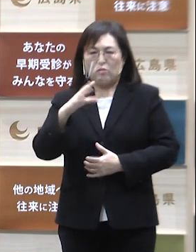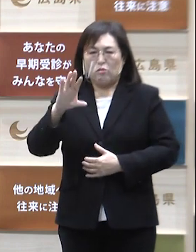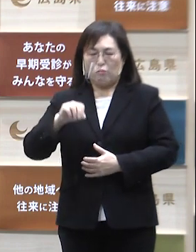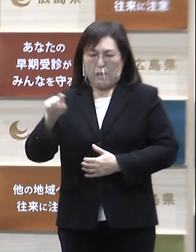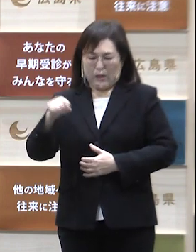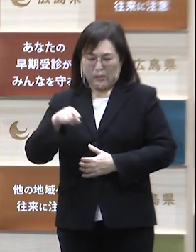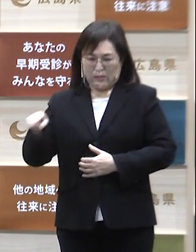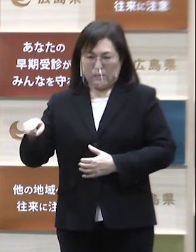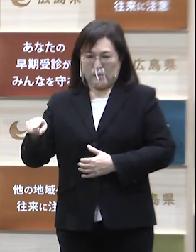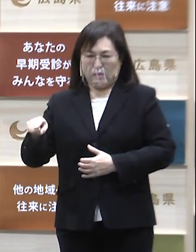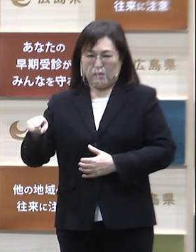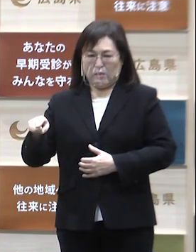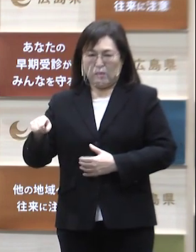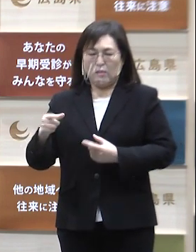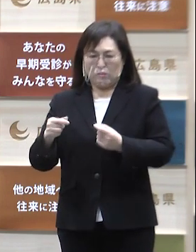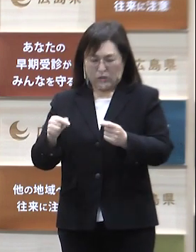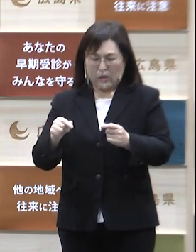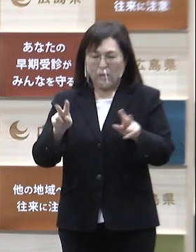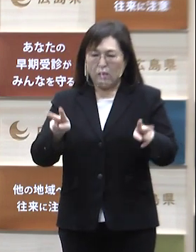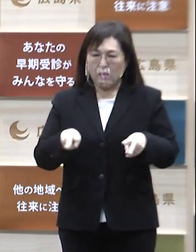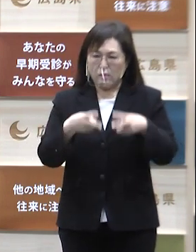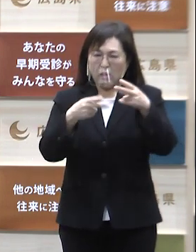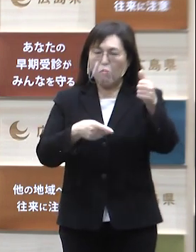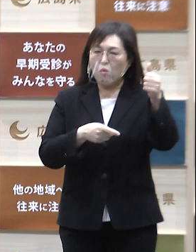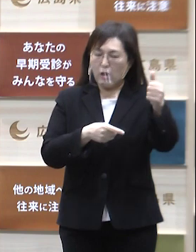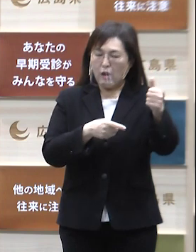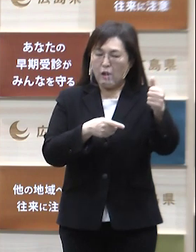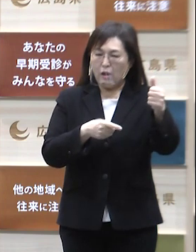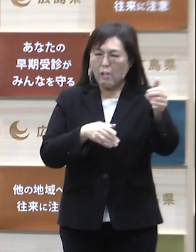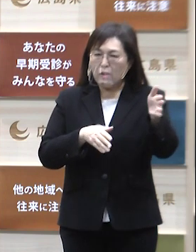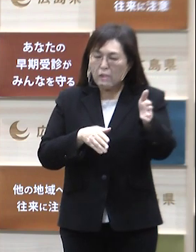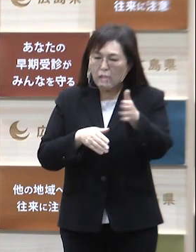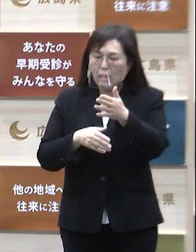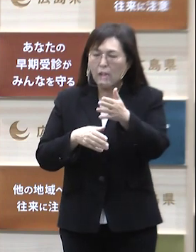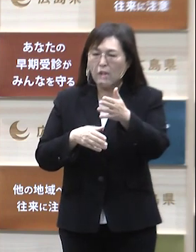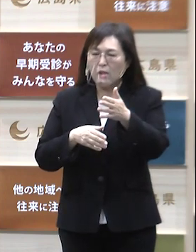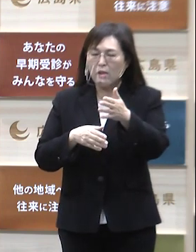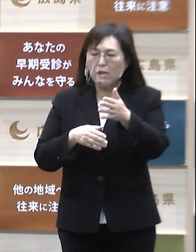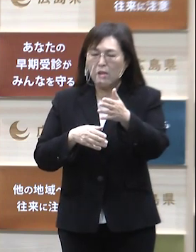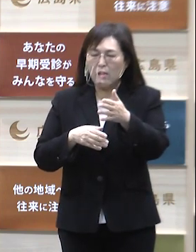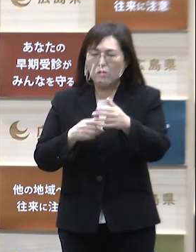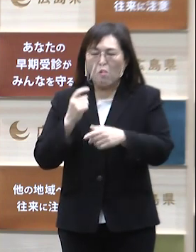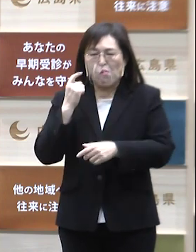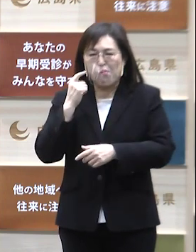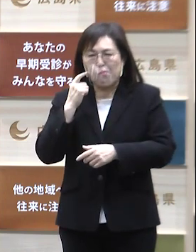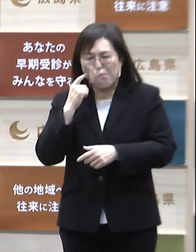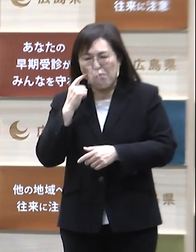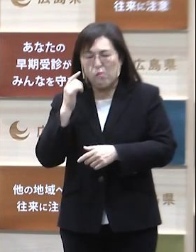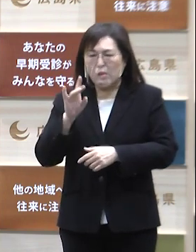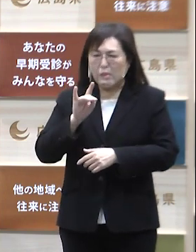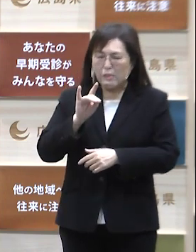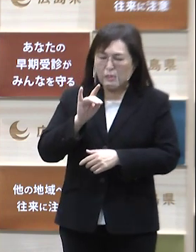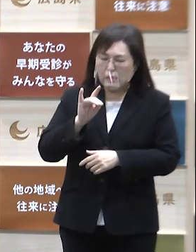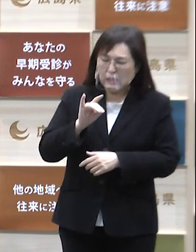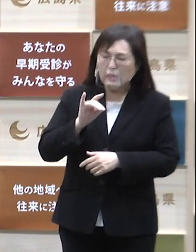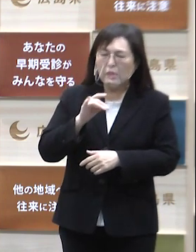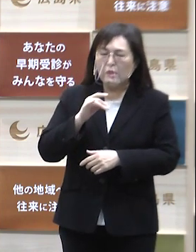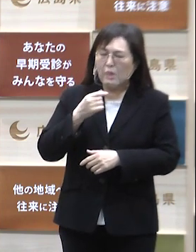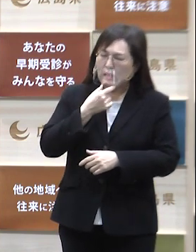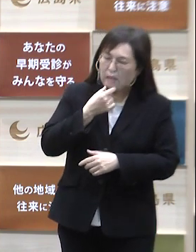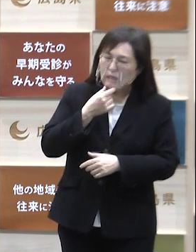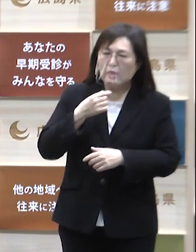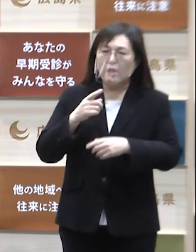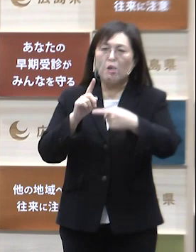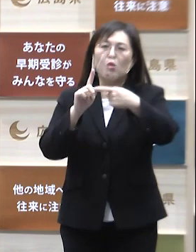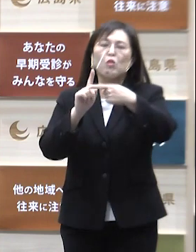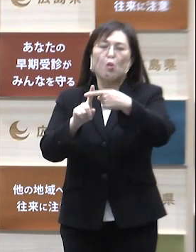用者の問題で、陽性者が大量に出るという懸念も上がっています。で、そういった陽性者を受け入れるための、医